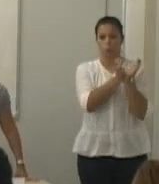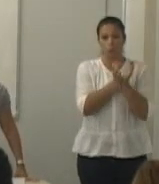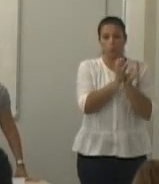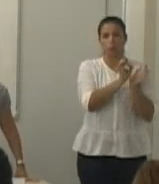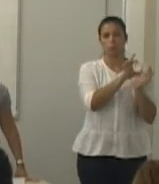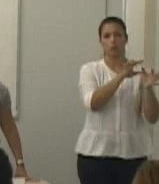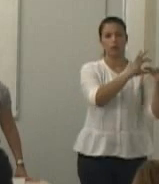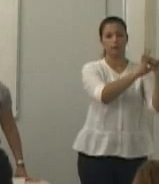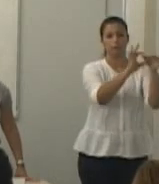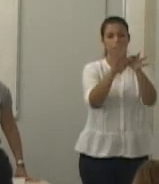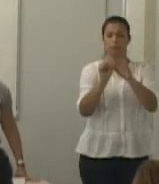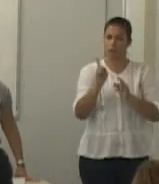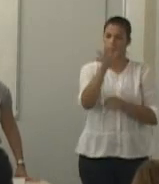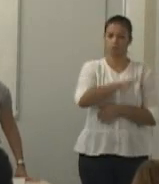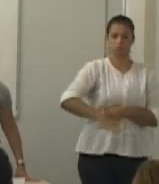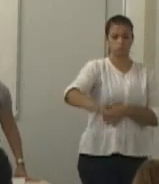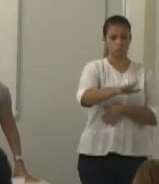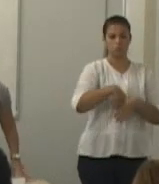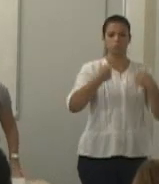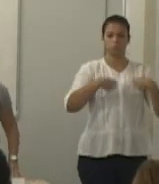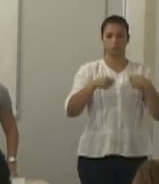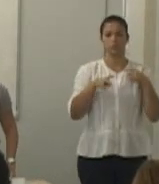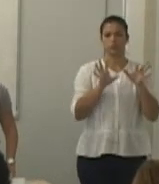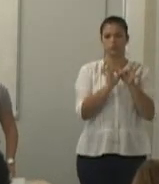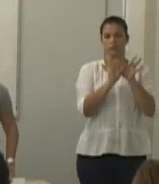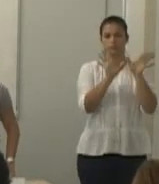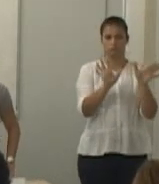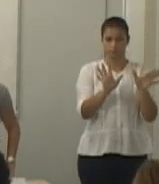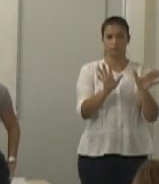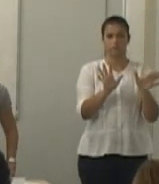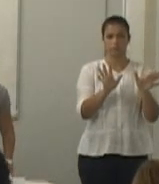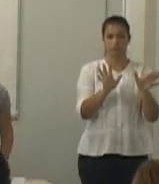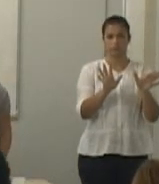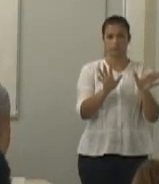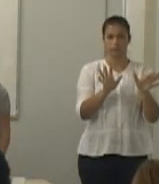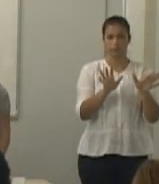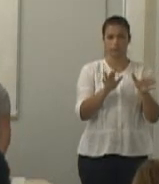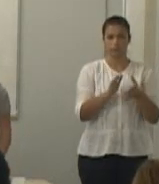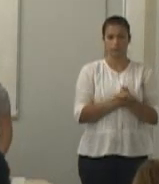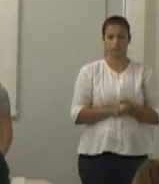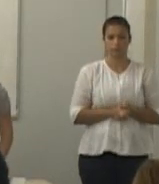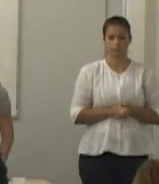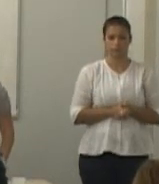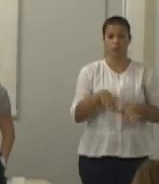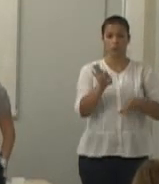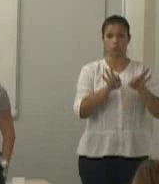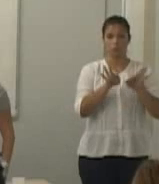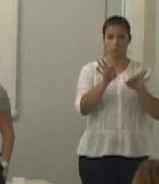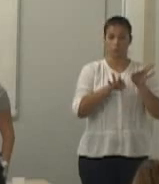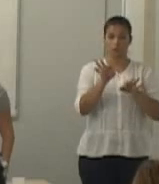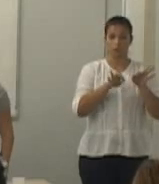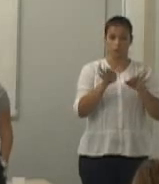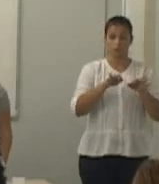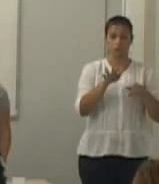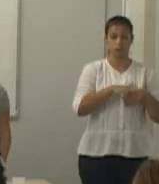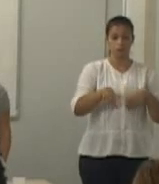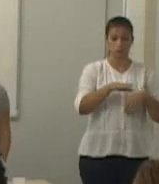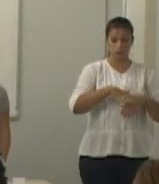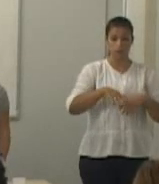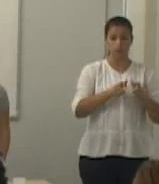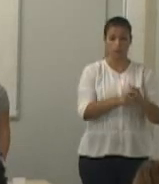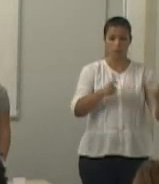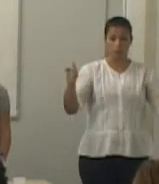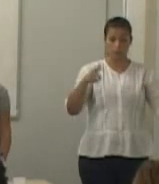tem que ser da Universidade como um todo e a aprovação do programa de reestruturação e expansão da Universidade Federal do Rio de Janeiro que